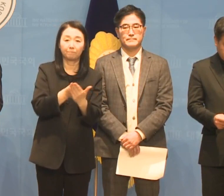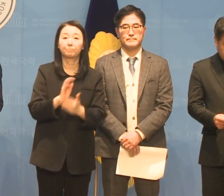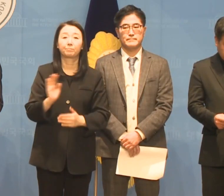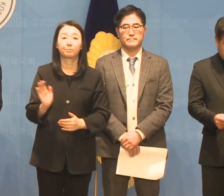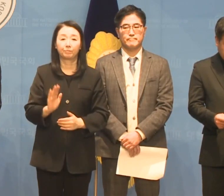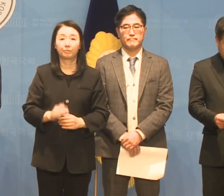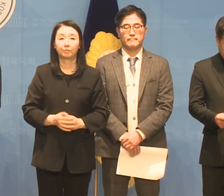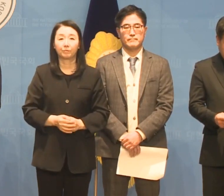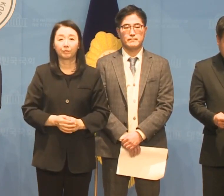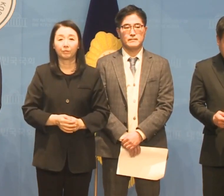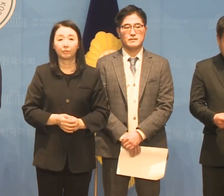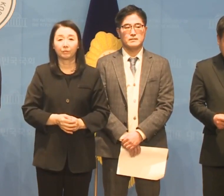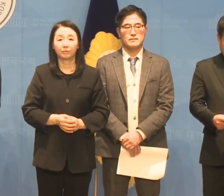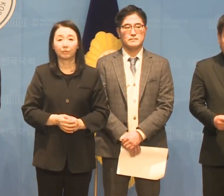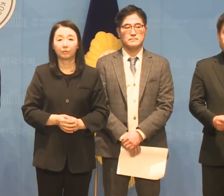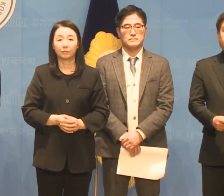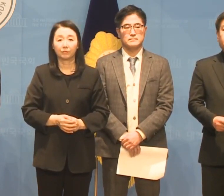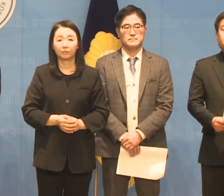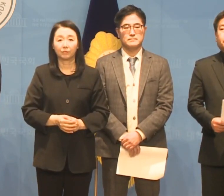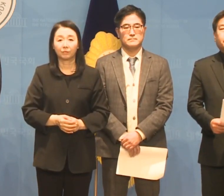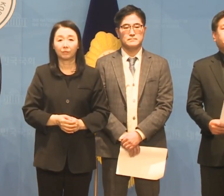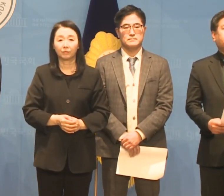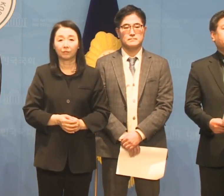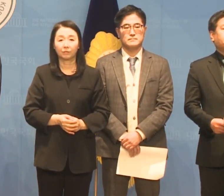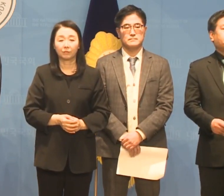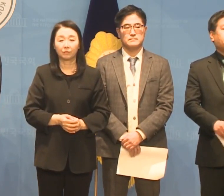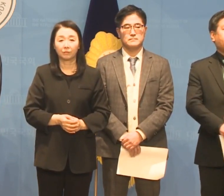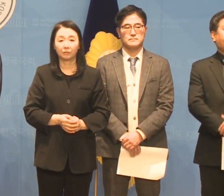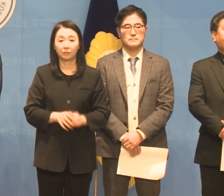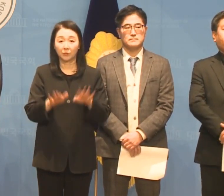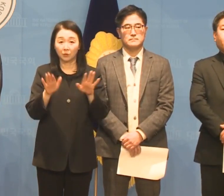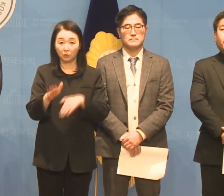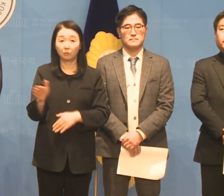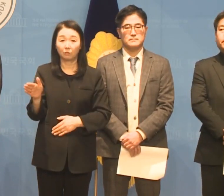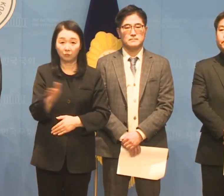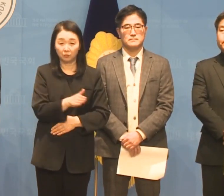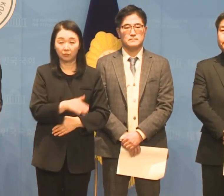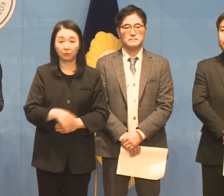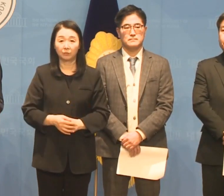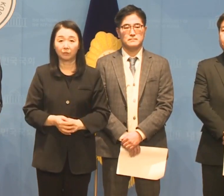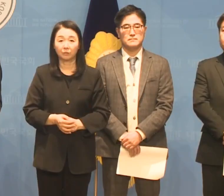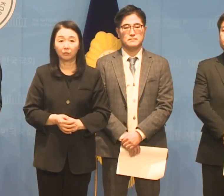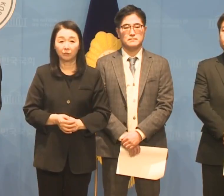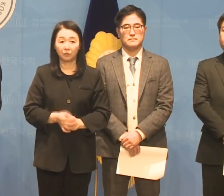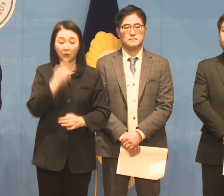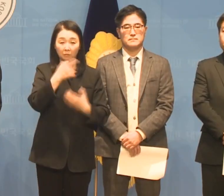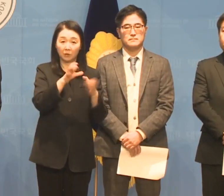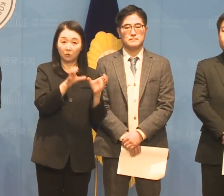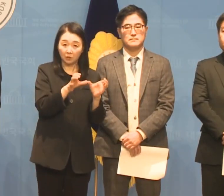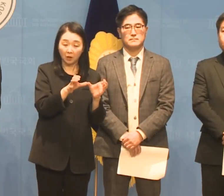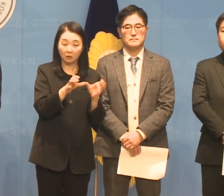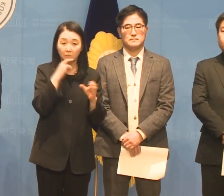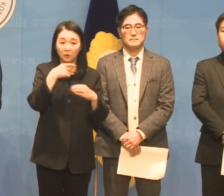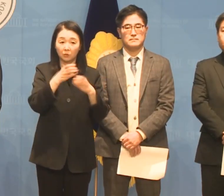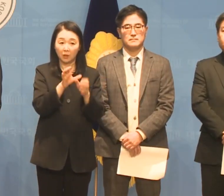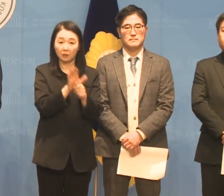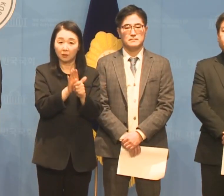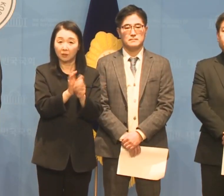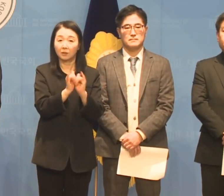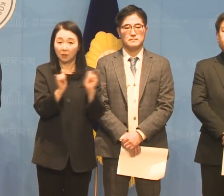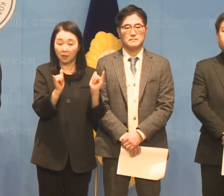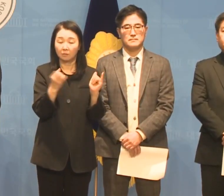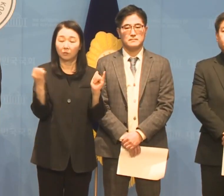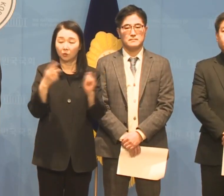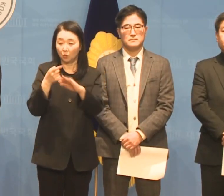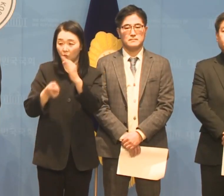아니었다 이런 말씀드립니다. 바로 오늘부터 우리 민주당과 민주당을 지지하는 그리고